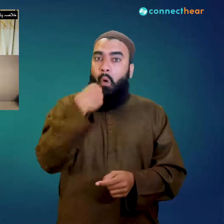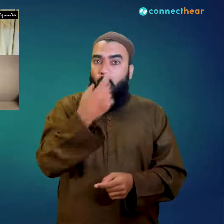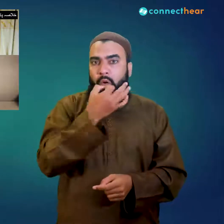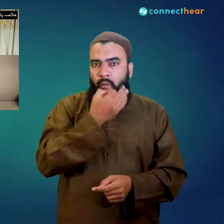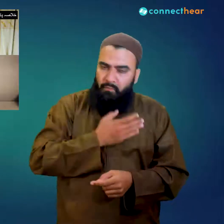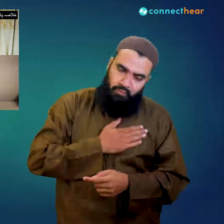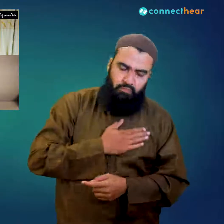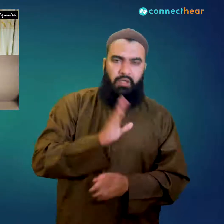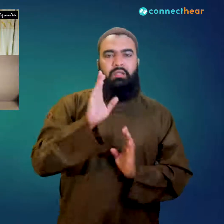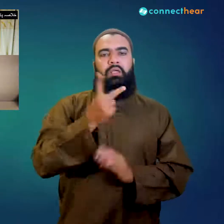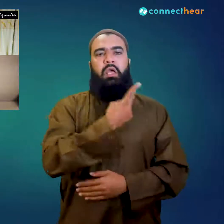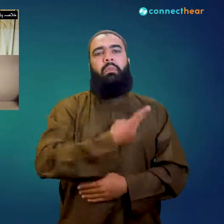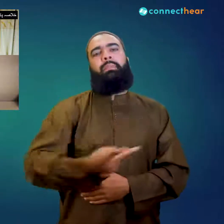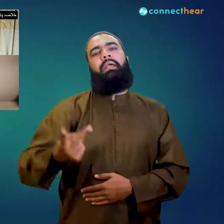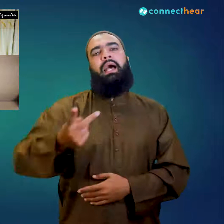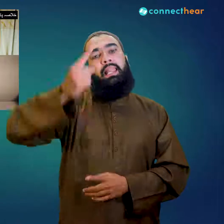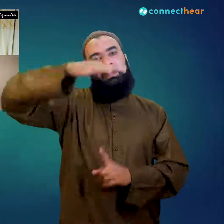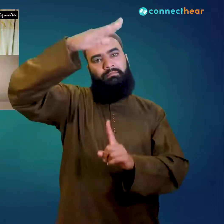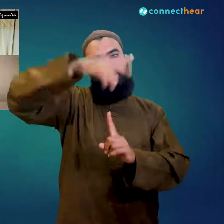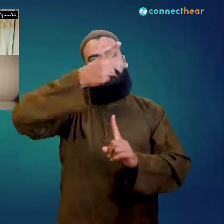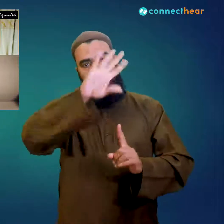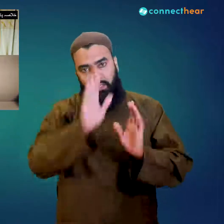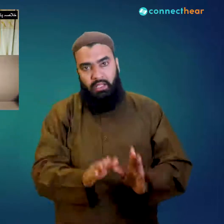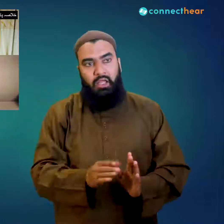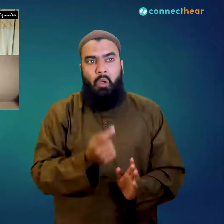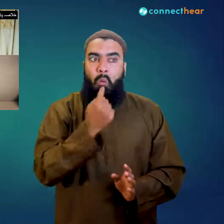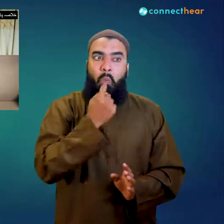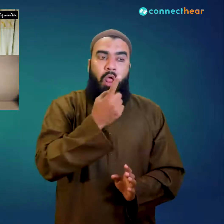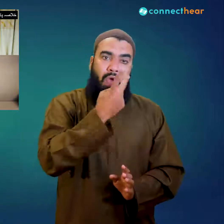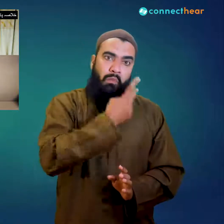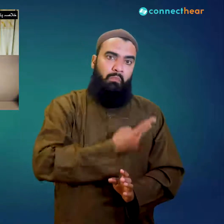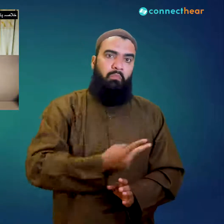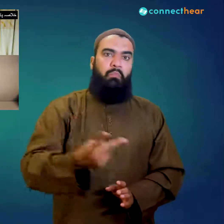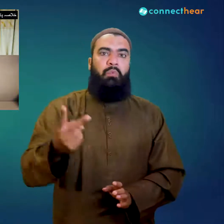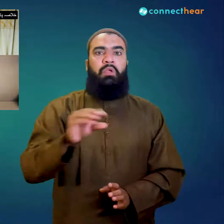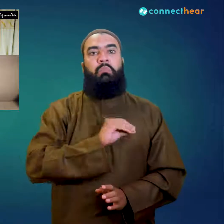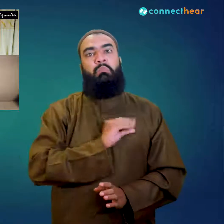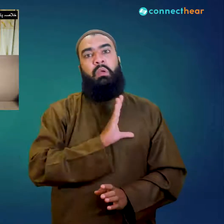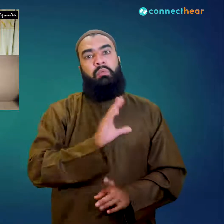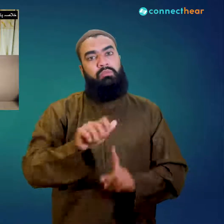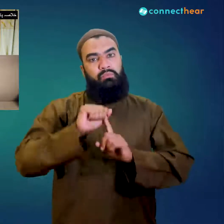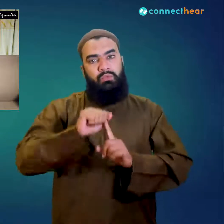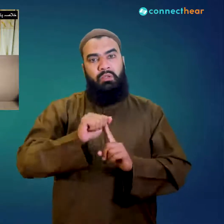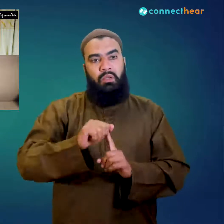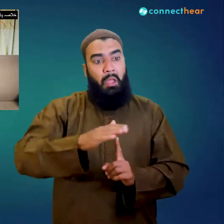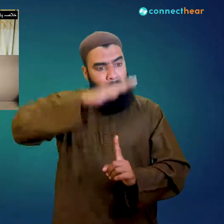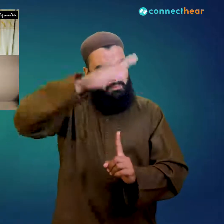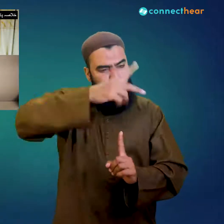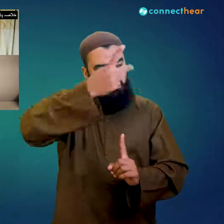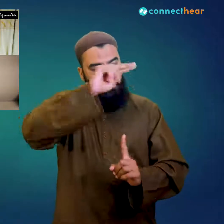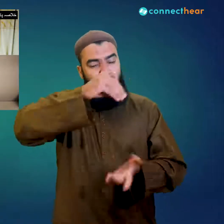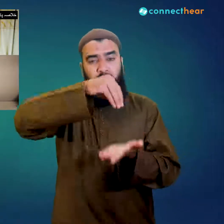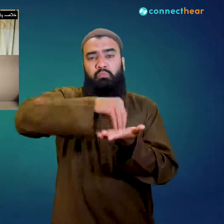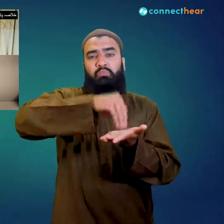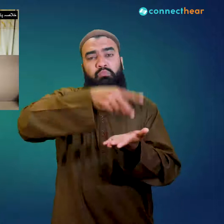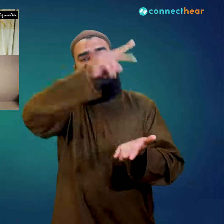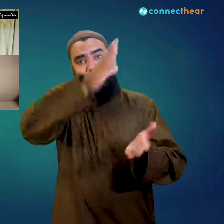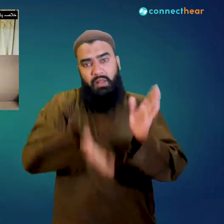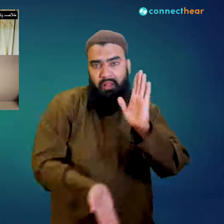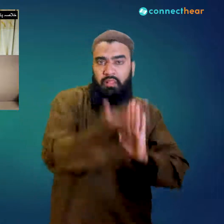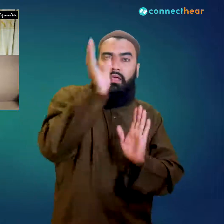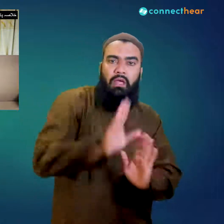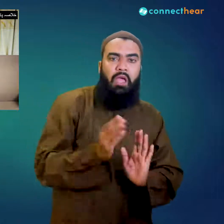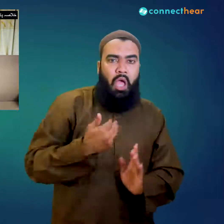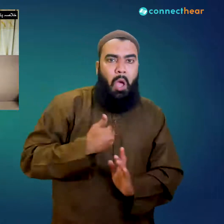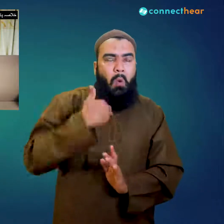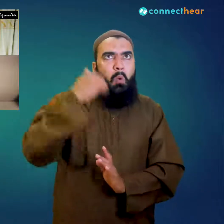بہتری ہی بہتری اسی کے اندر ہے۔ اللہ کو اس کا علم ہے، تمہیں اس کا علم نہیں ہے، اس لیے اللہ نے جو احکامات دیے ان کو دل